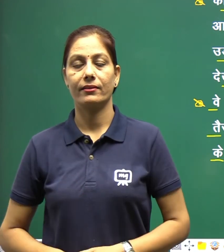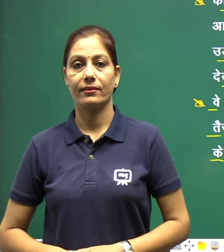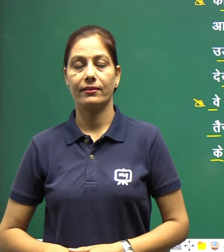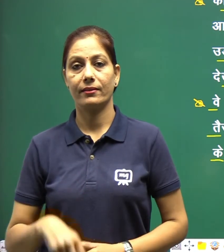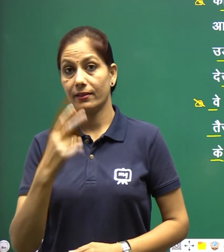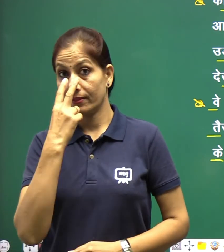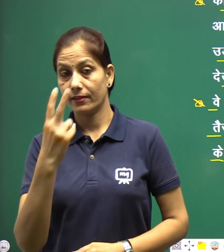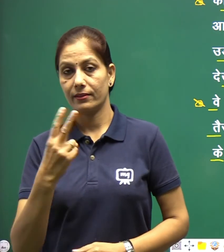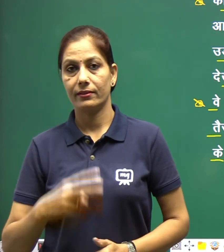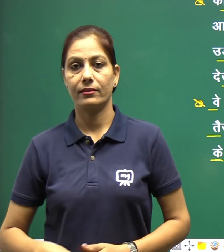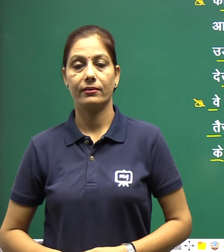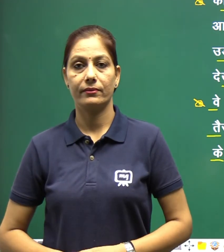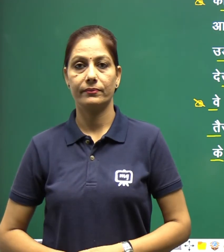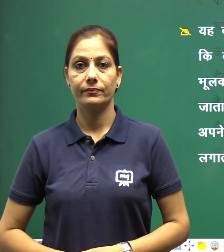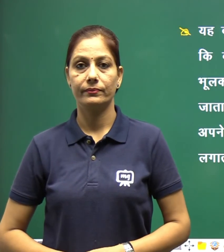दिखाई देते हैं।